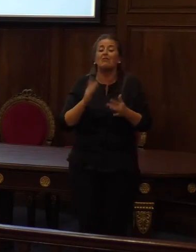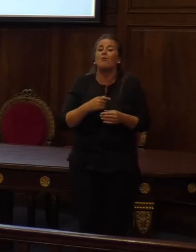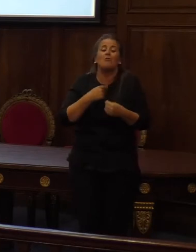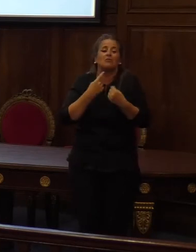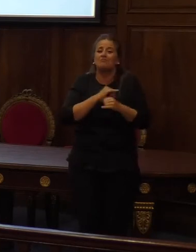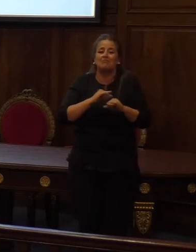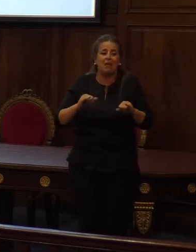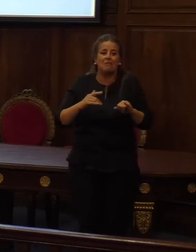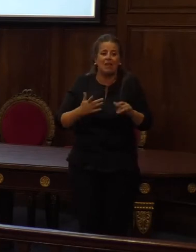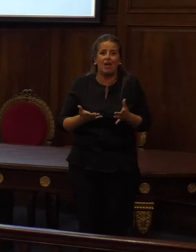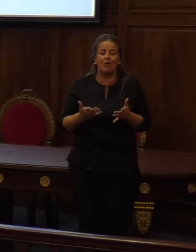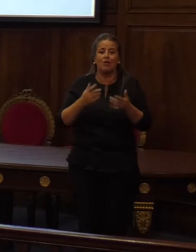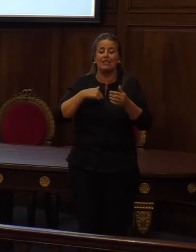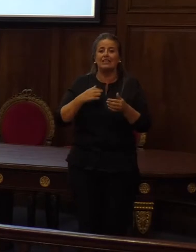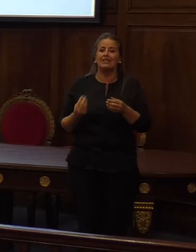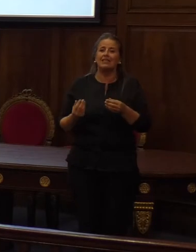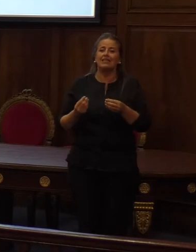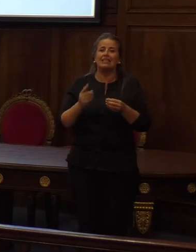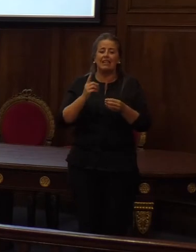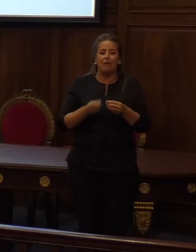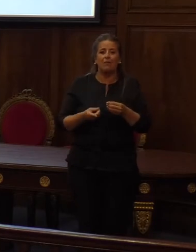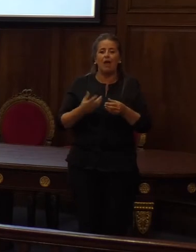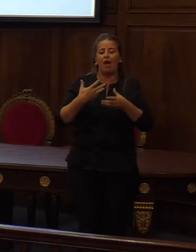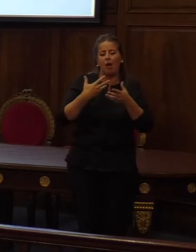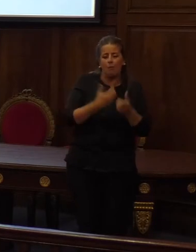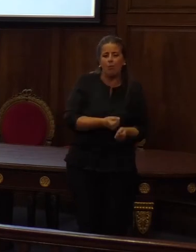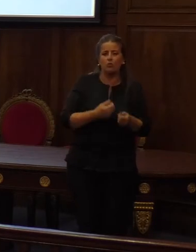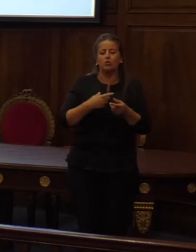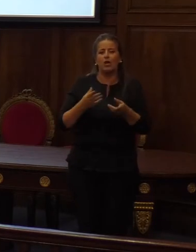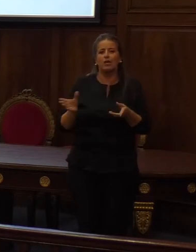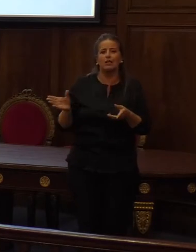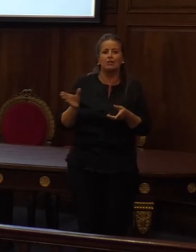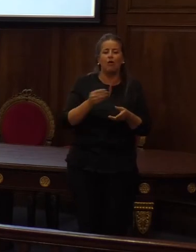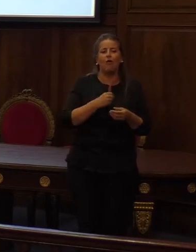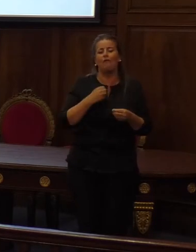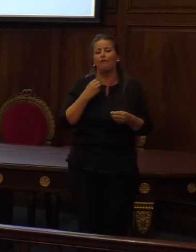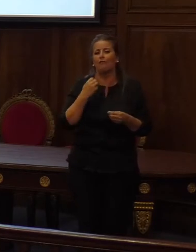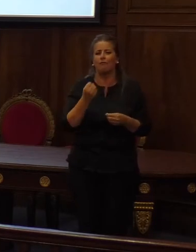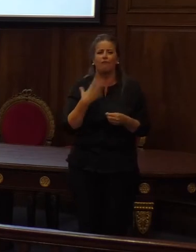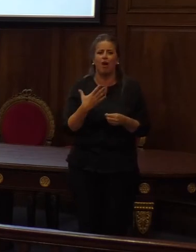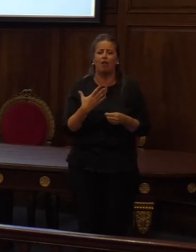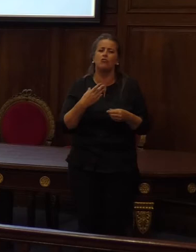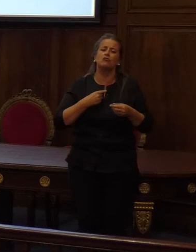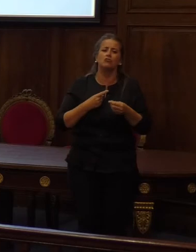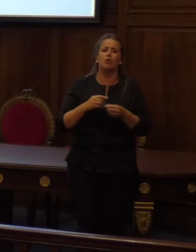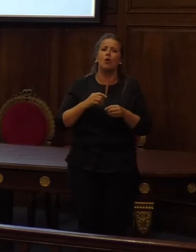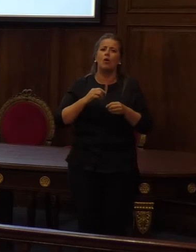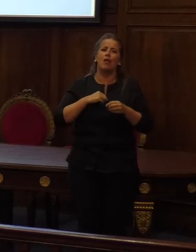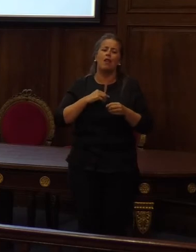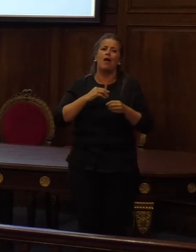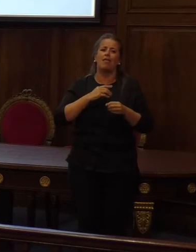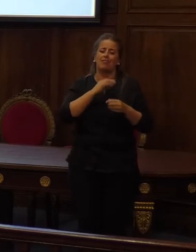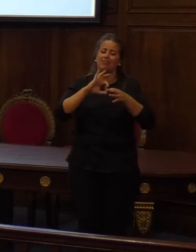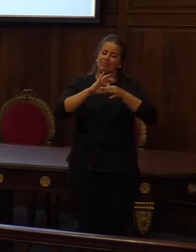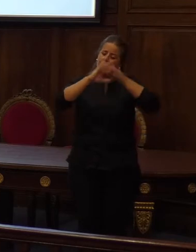es un valioso tesoro que es la democracia y el gobierno. Así